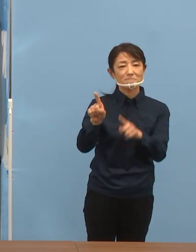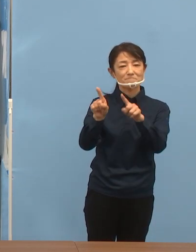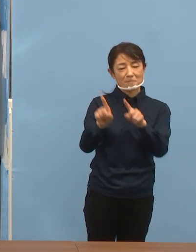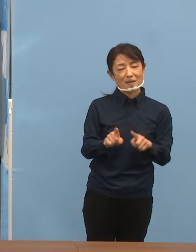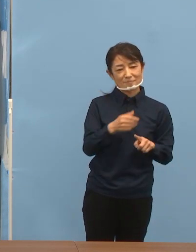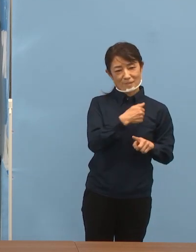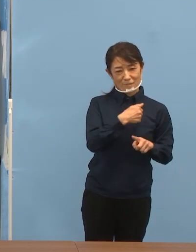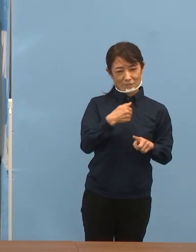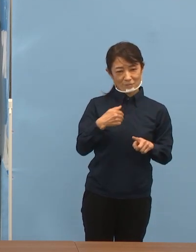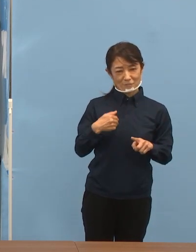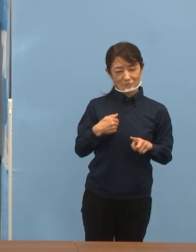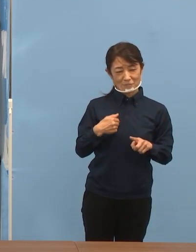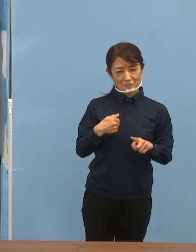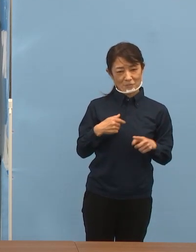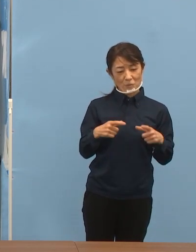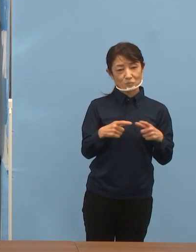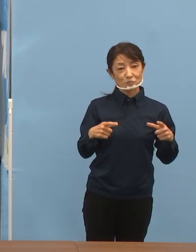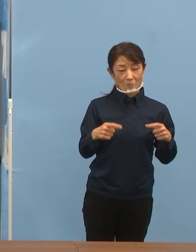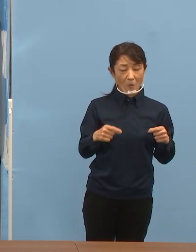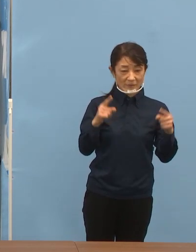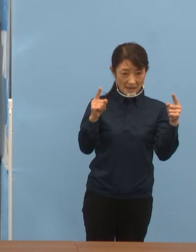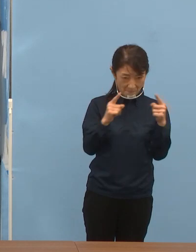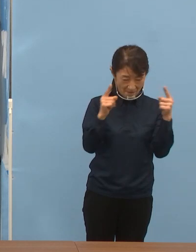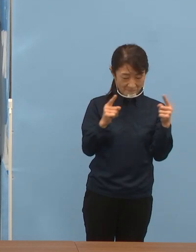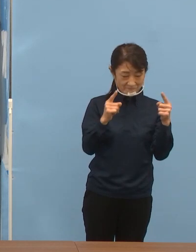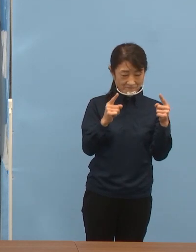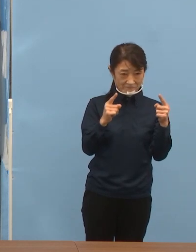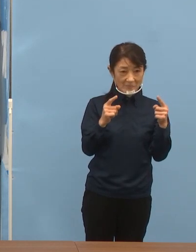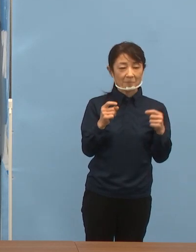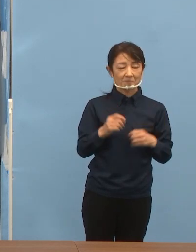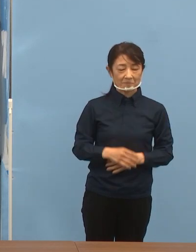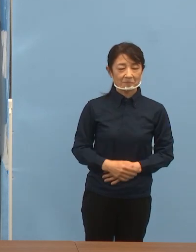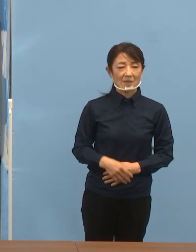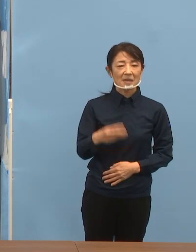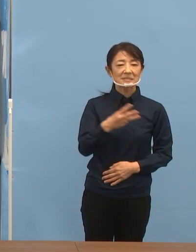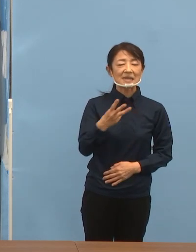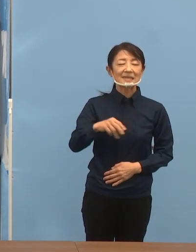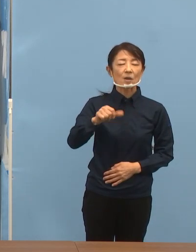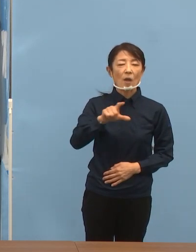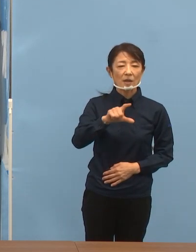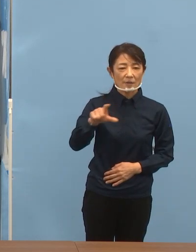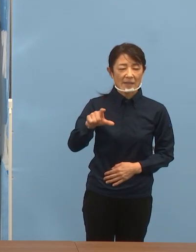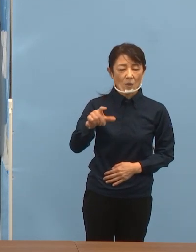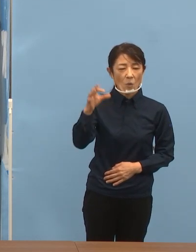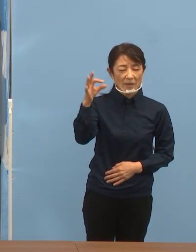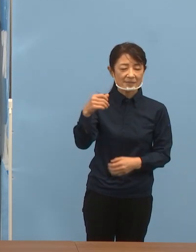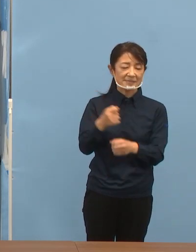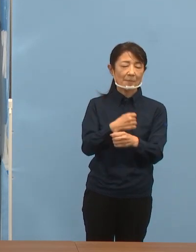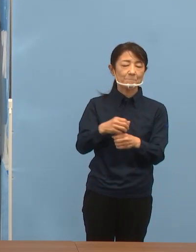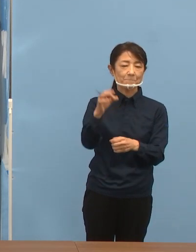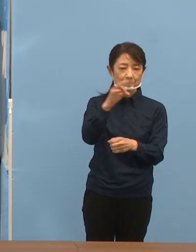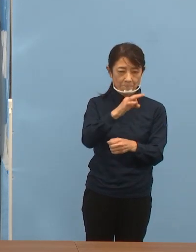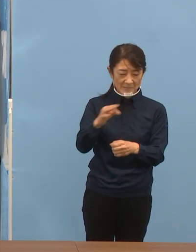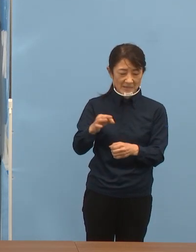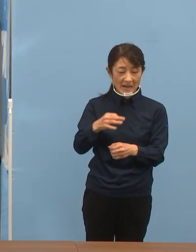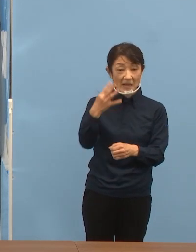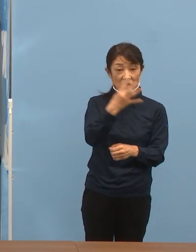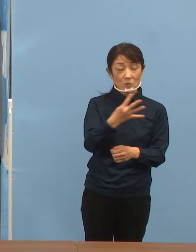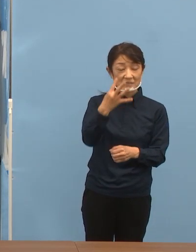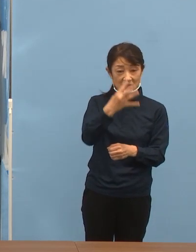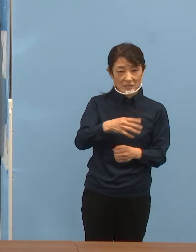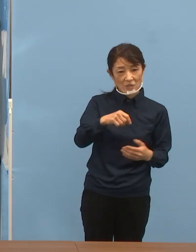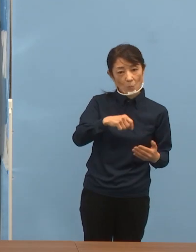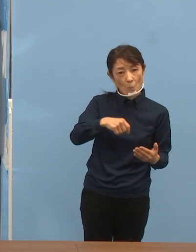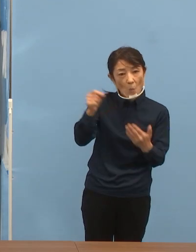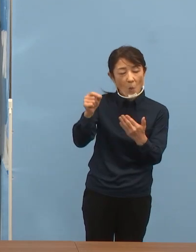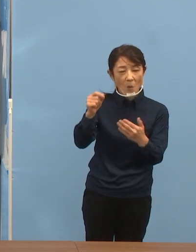るクーポンキャンペーンと、3500円相当の県産品が4000名の方に当たる県産品プレゼ